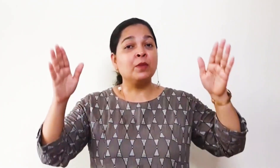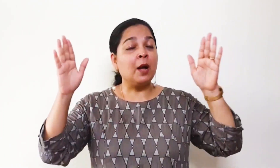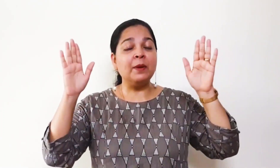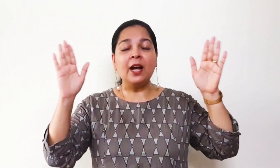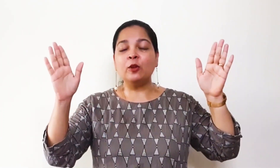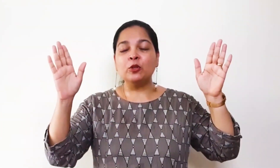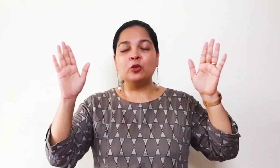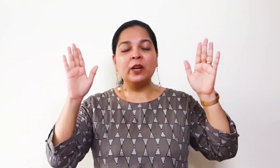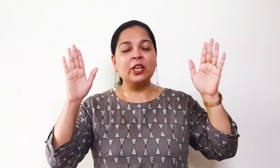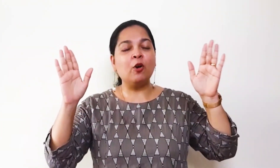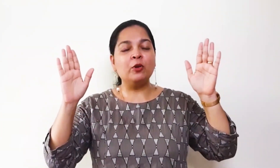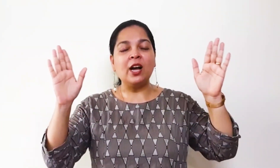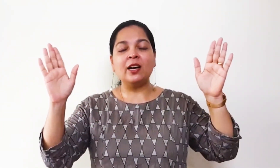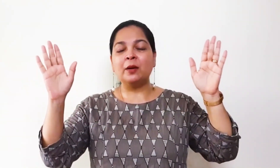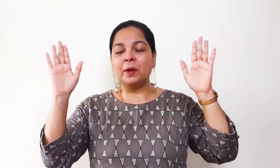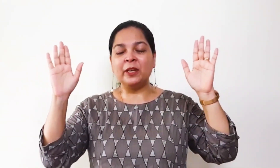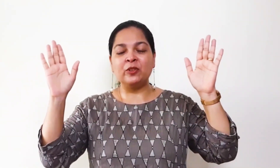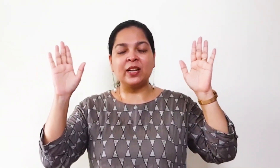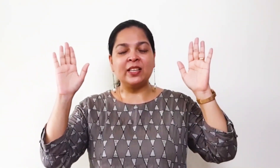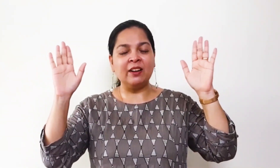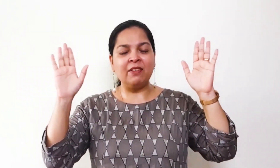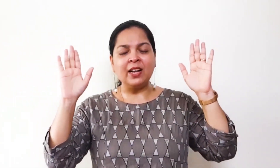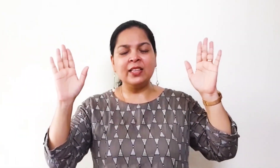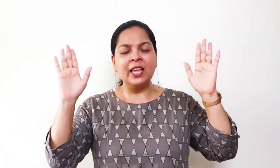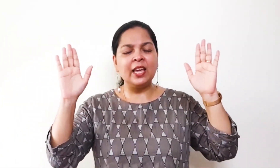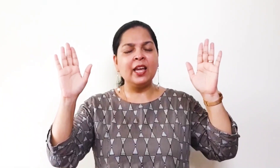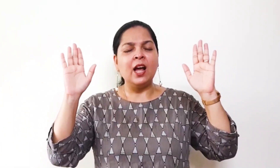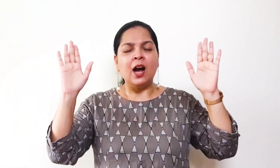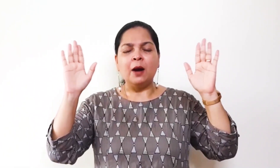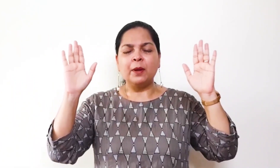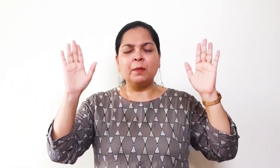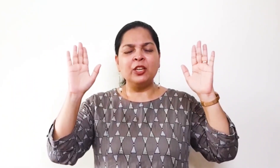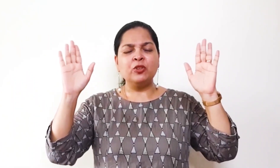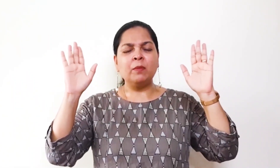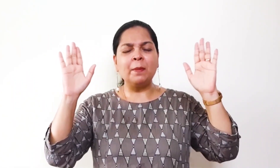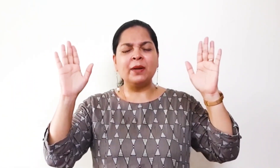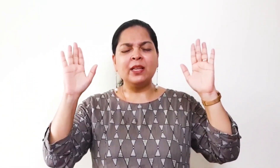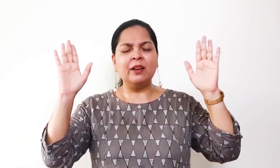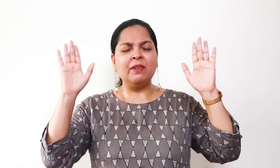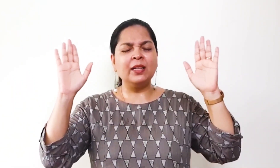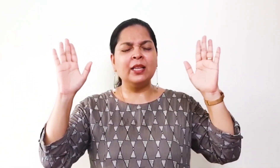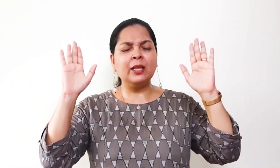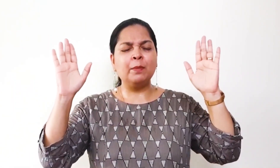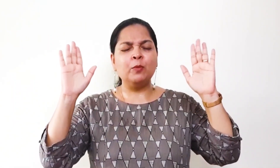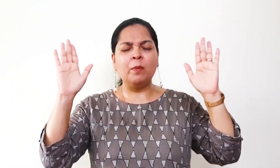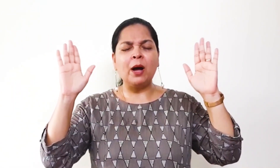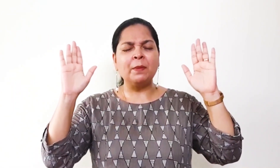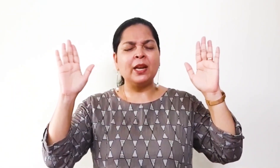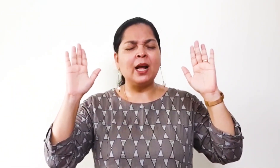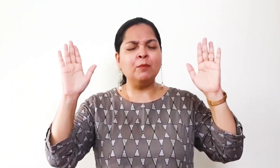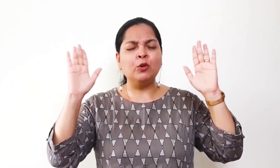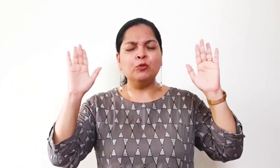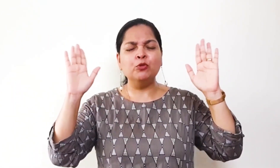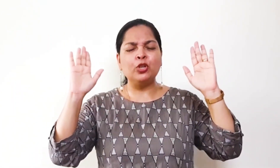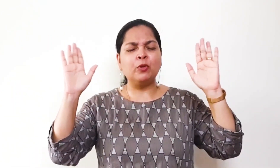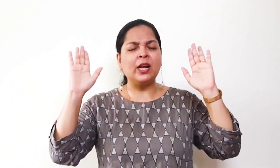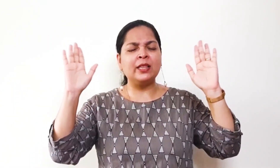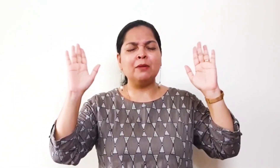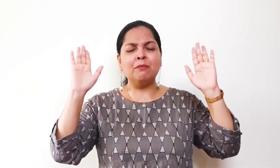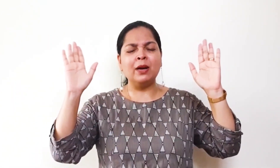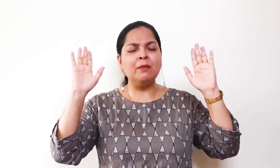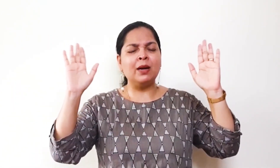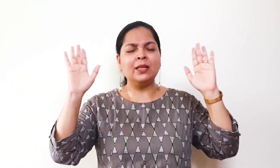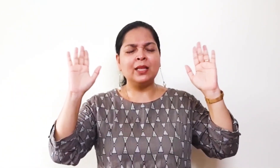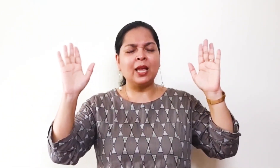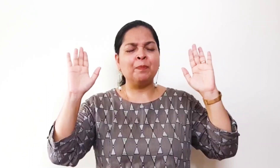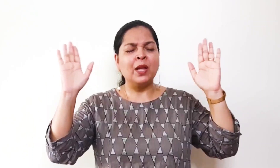पर, अपने हाथों को स्वर्ग की ओर उठाकर परमेश्वर का धन्यवाद देंगे। हाँ परमेश्वर, हम आपका धन्यवाद देते हैं प्रभु, हम आपके नाम को ऊंचा उठाते